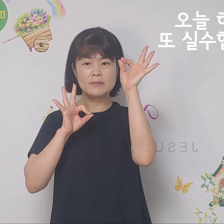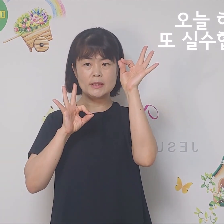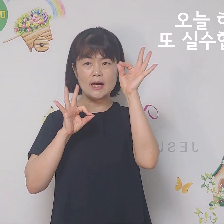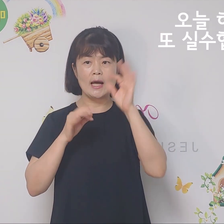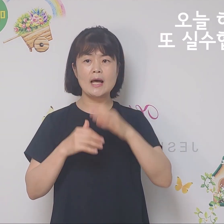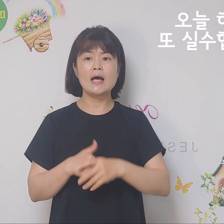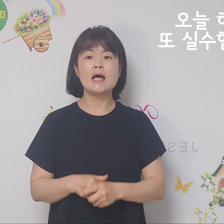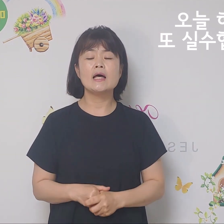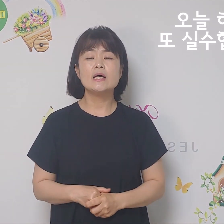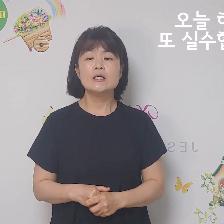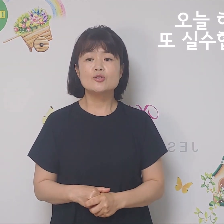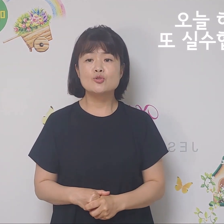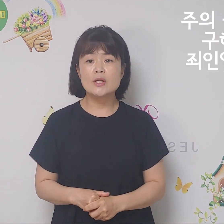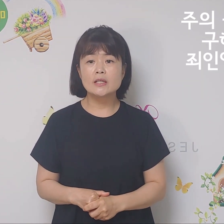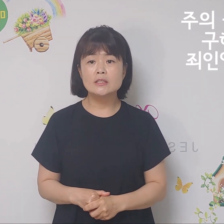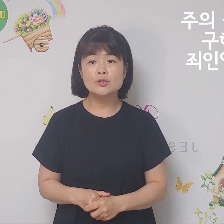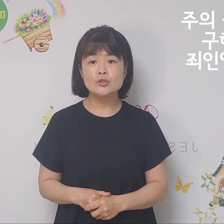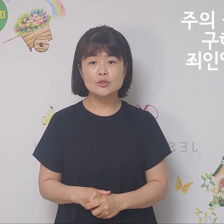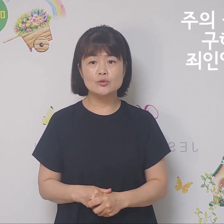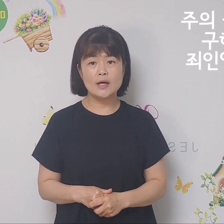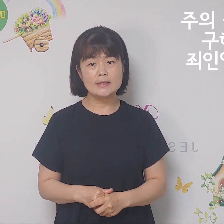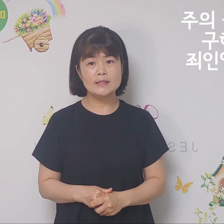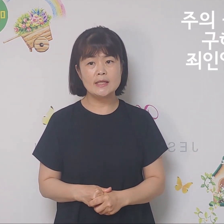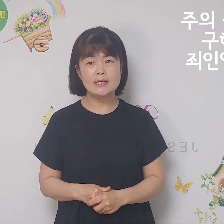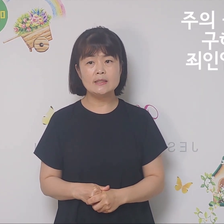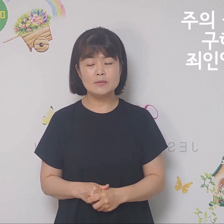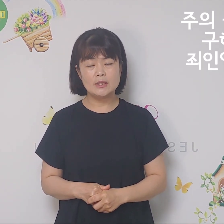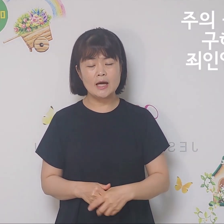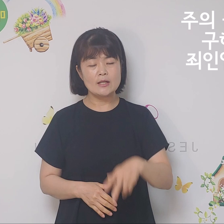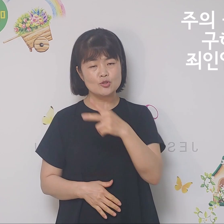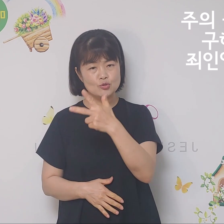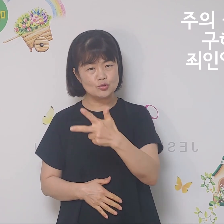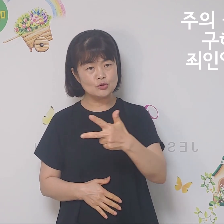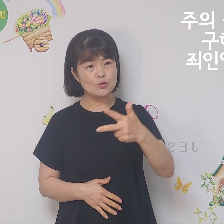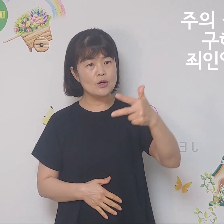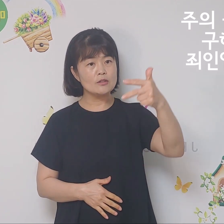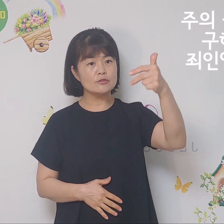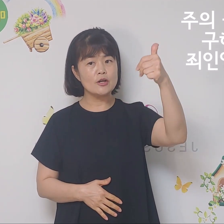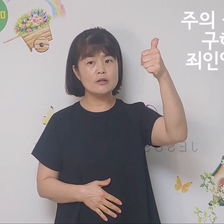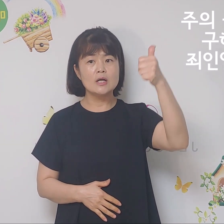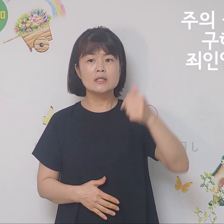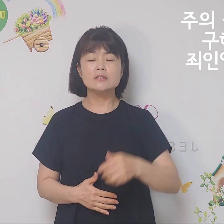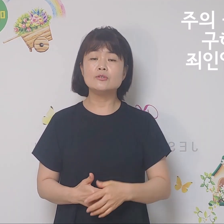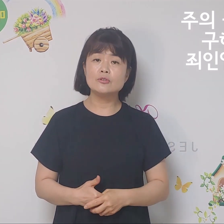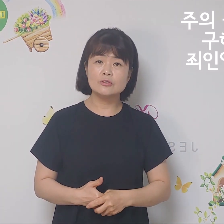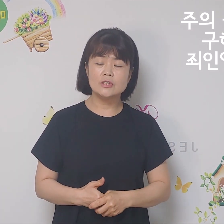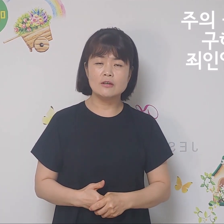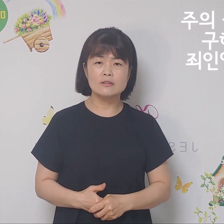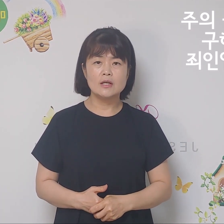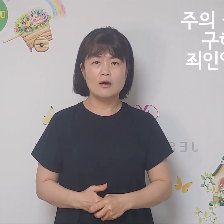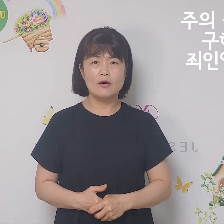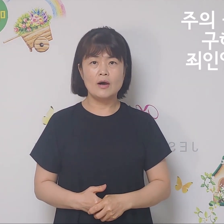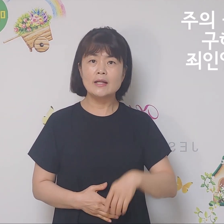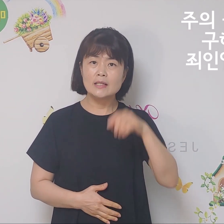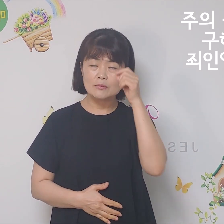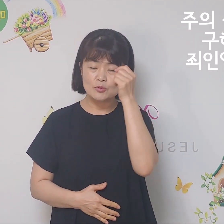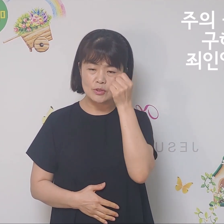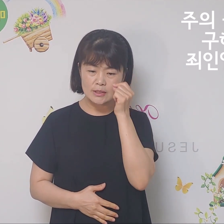실수합니다. 주의 긍휼을 구하는 죄인입니다. 주 똑같고요. 긍휼은요. 하나님이